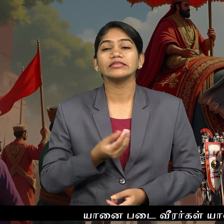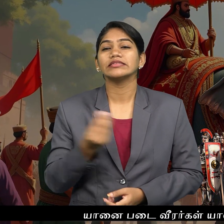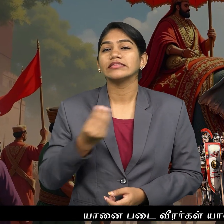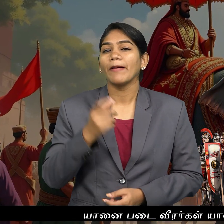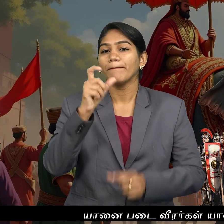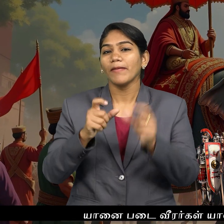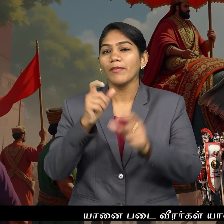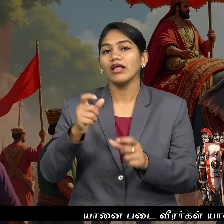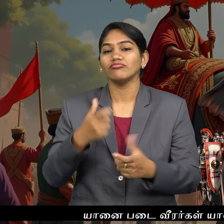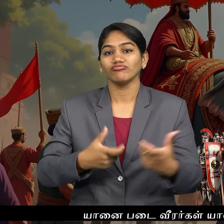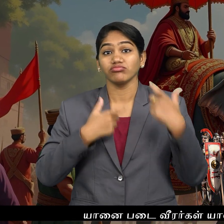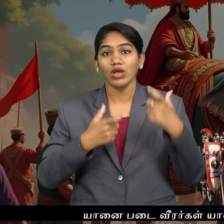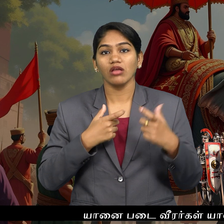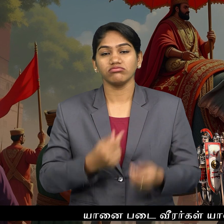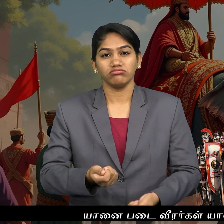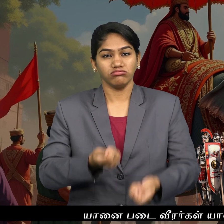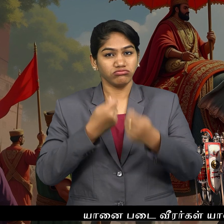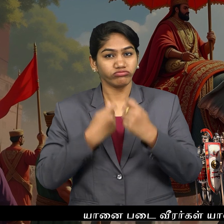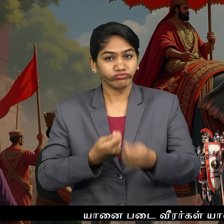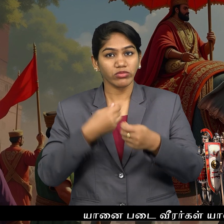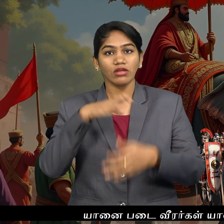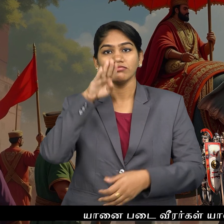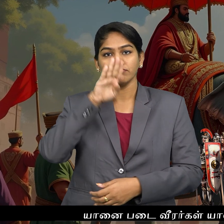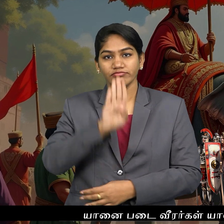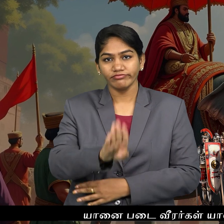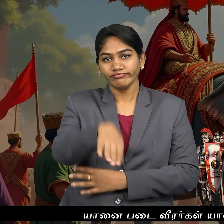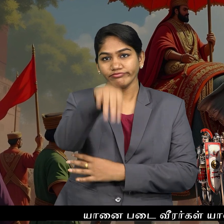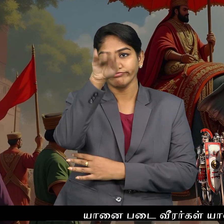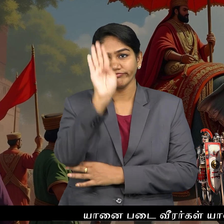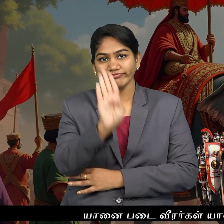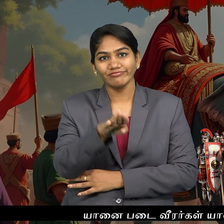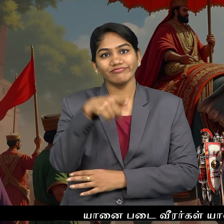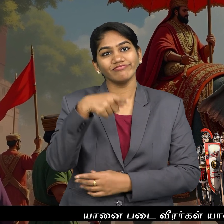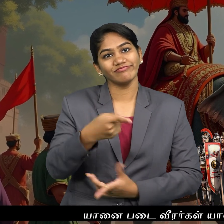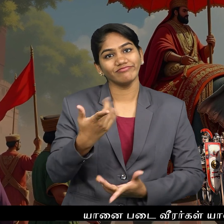வீரர்கள் யானைகள் மீது சவாரி செய்வார்கள்.